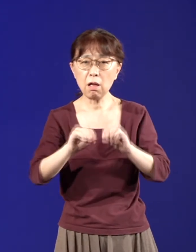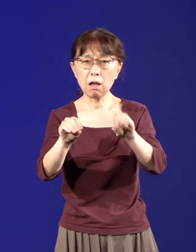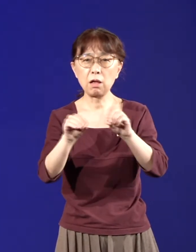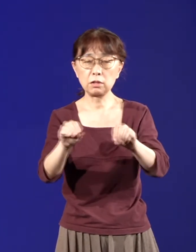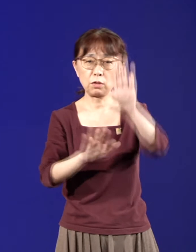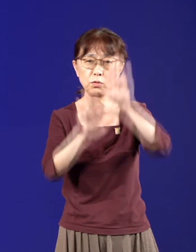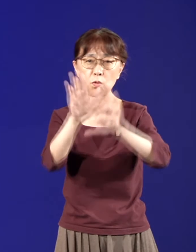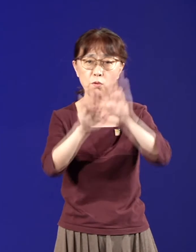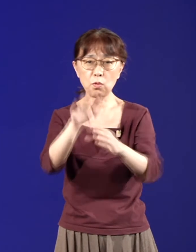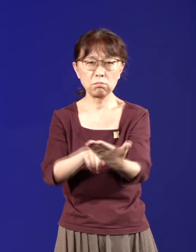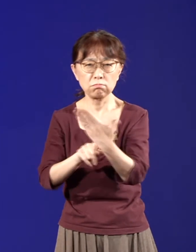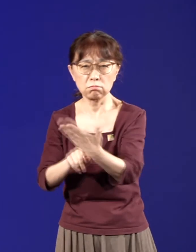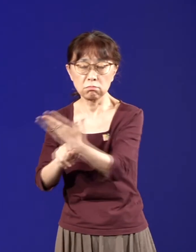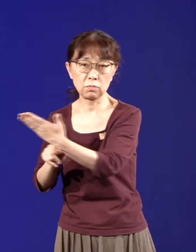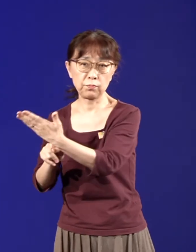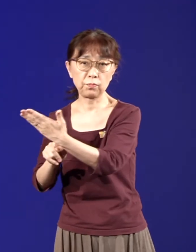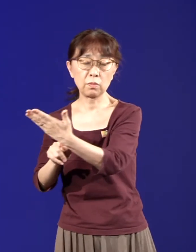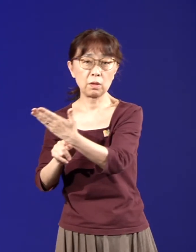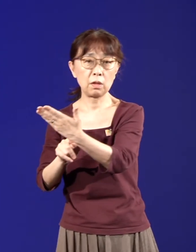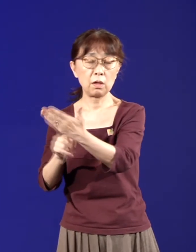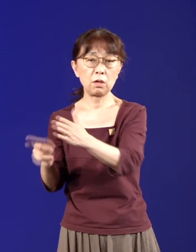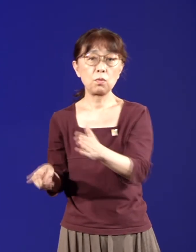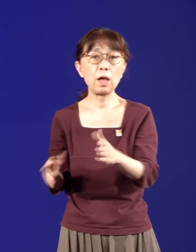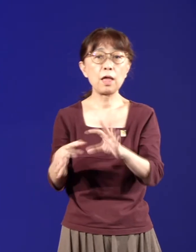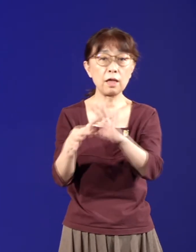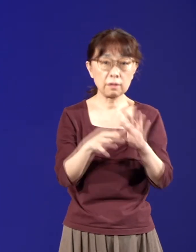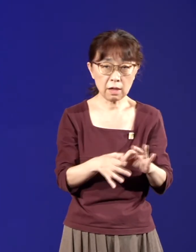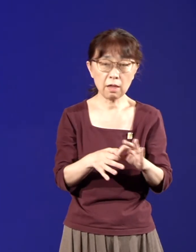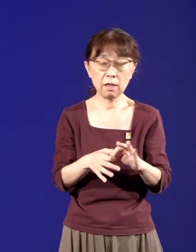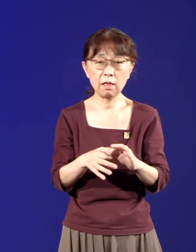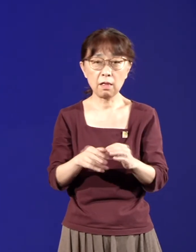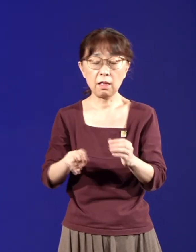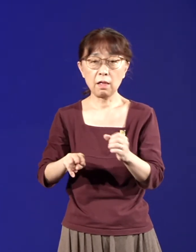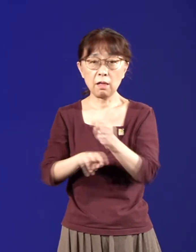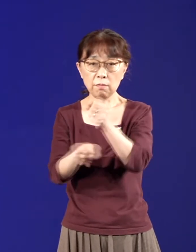ります。加えまして、デルタ株のスクリーニングでは、